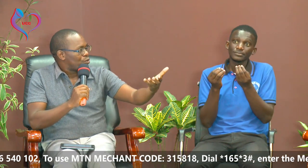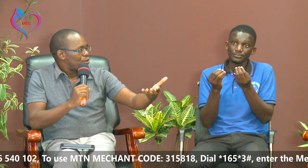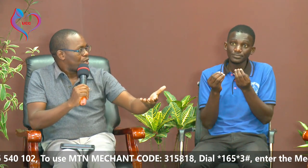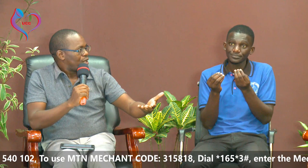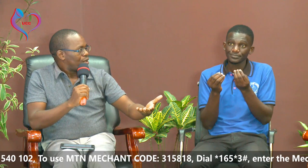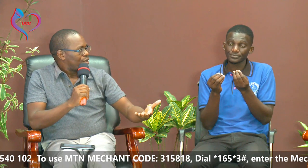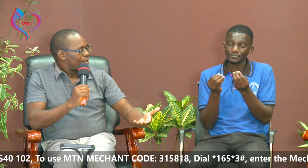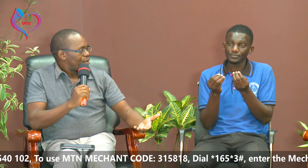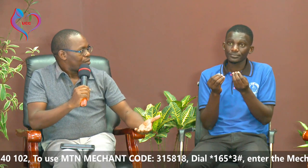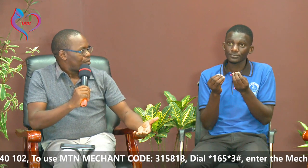ggulu